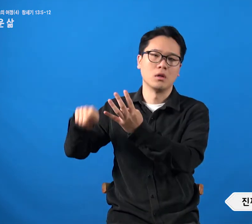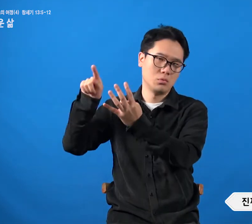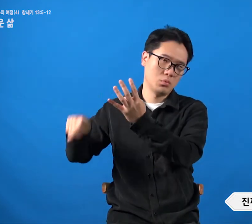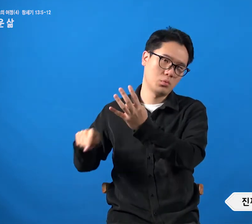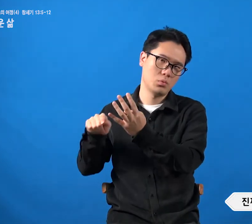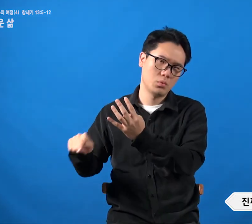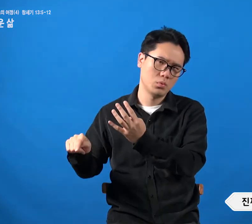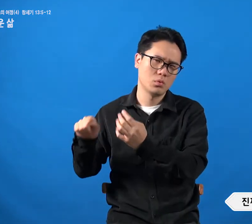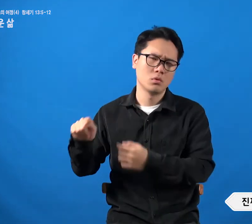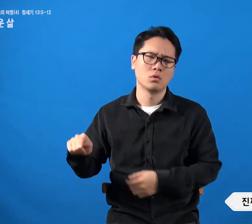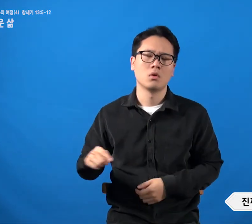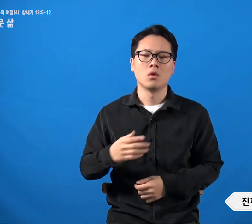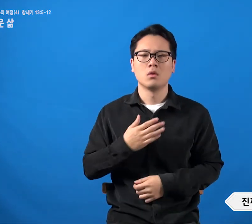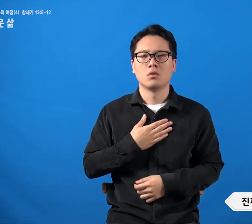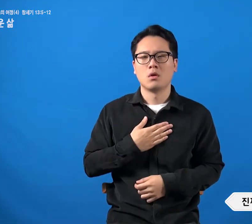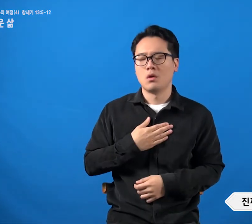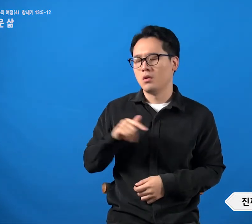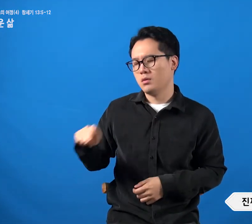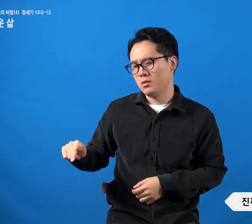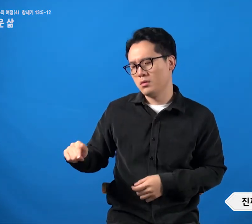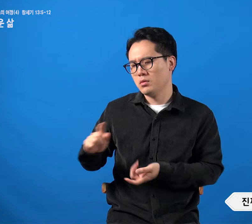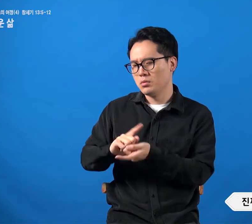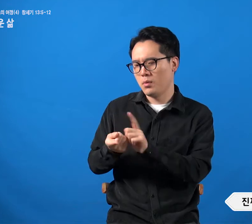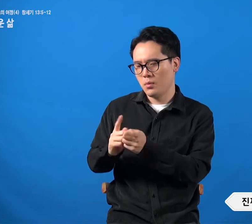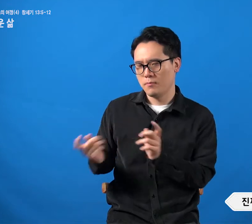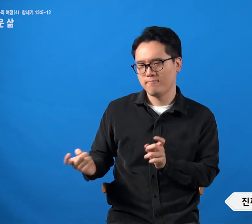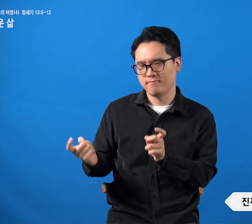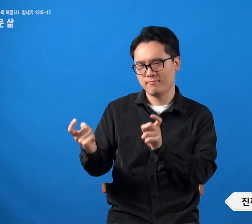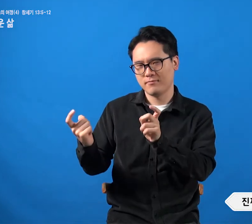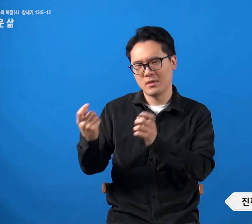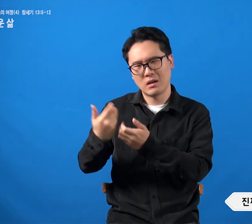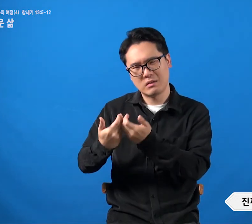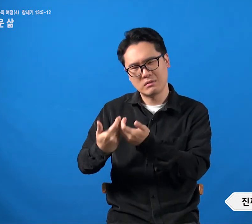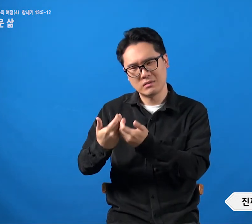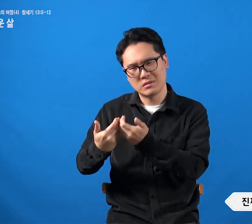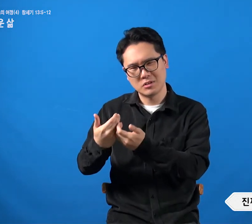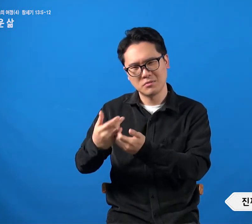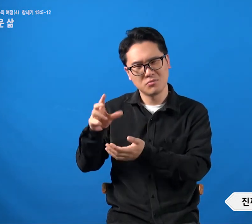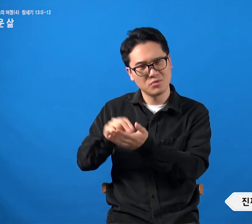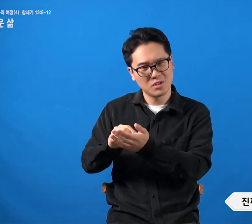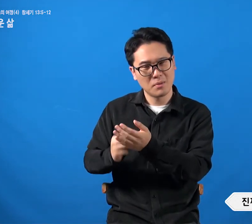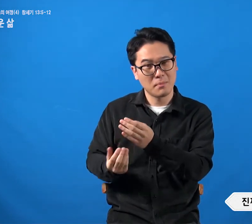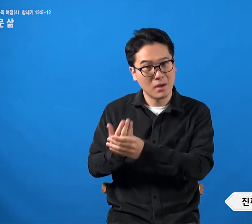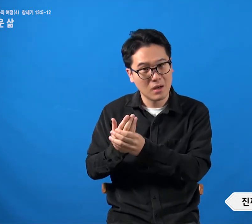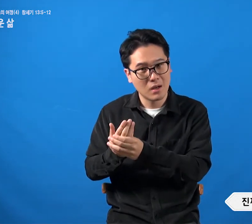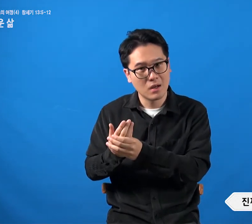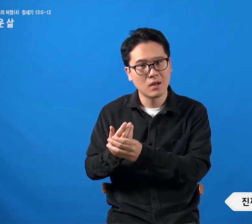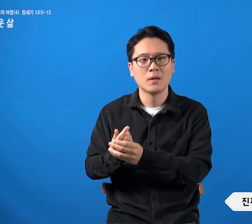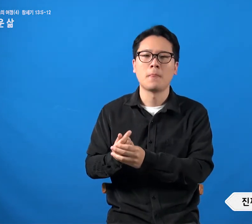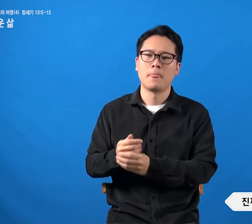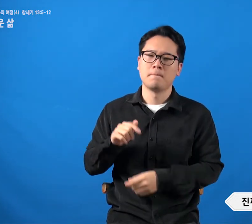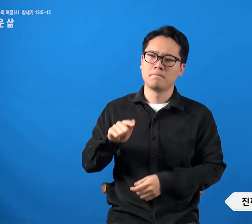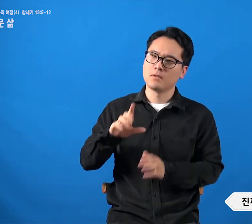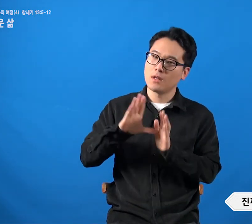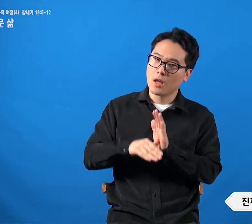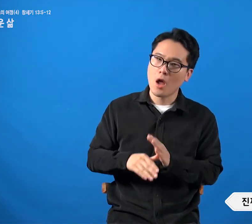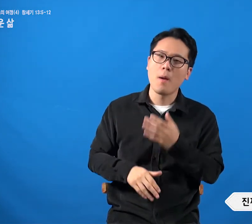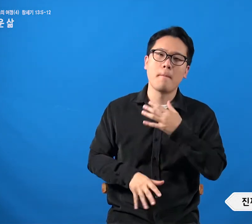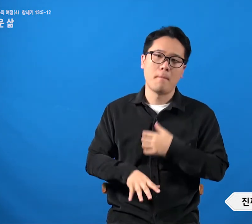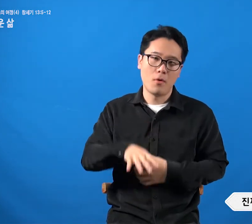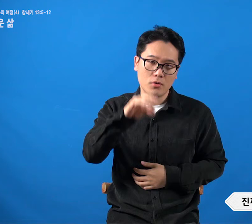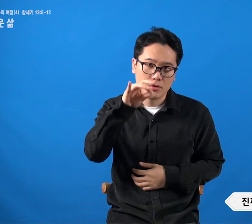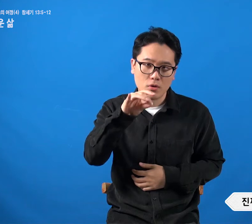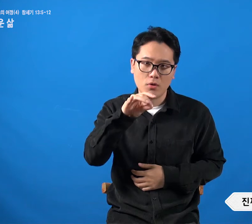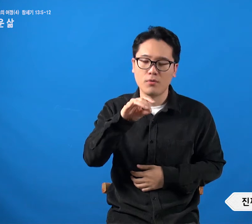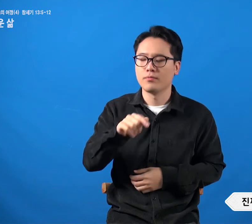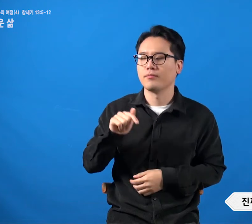아브라함 입장에서 이런 문제가 생겼을 때 당연히 롯이 먼저 아브라함께 와서 용서를 구하고